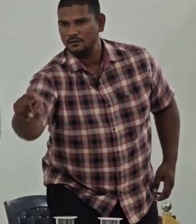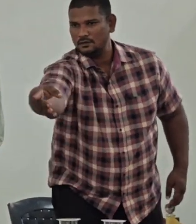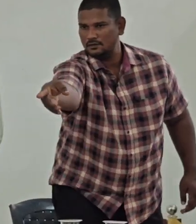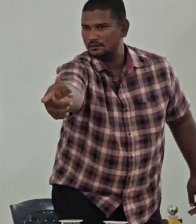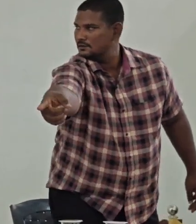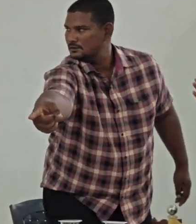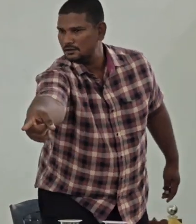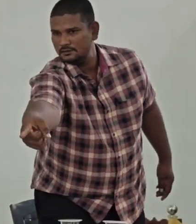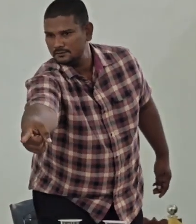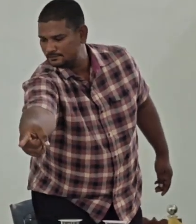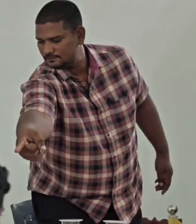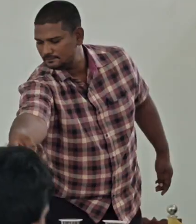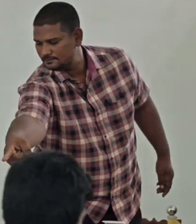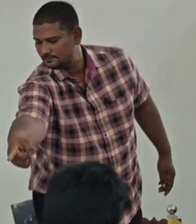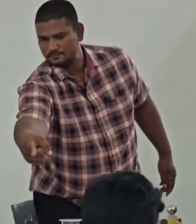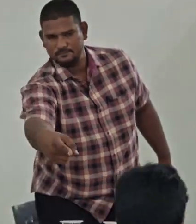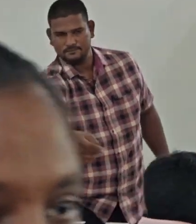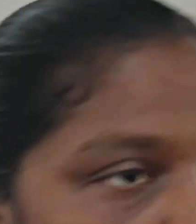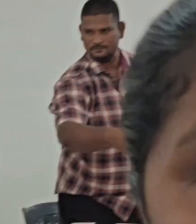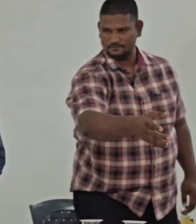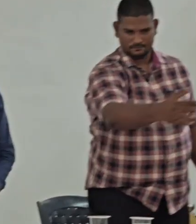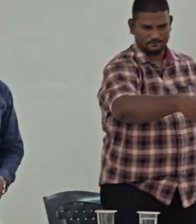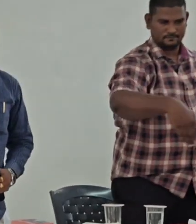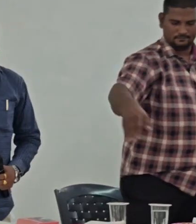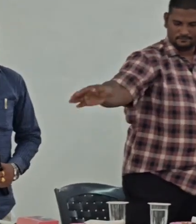నిమ్మగడ్డ సాయిరామకృష్ణ,